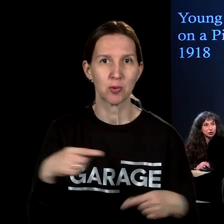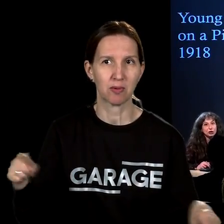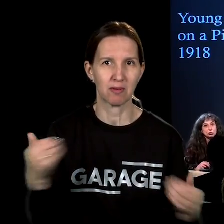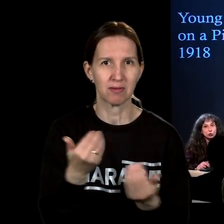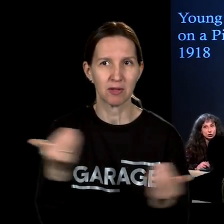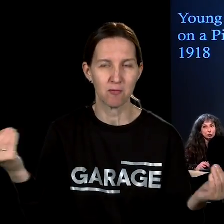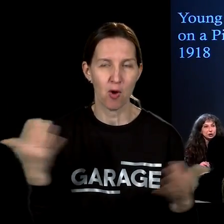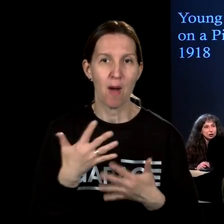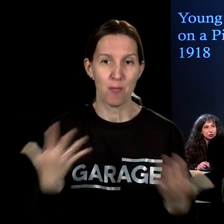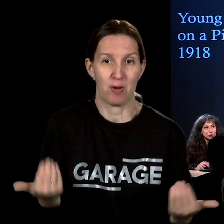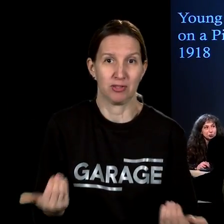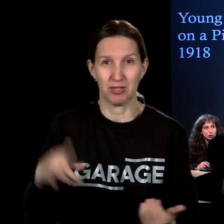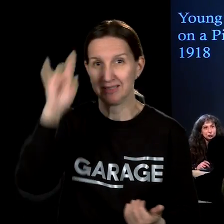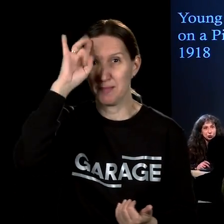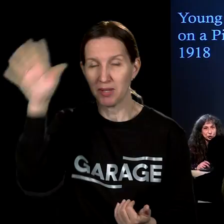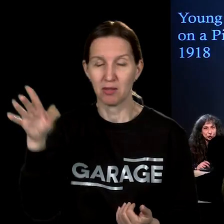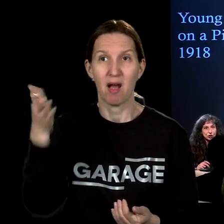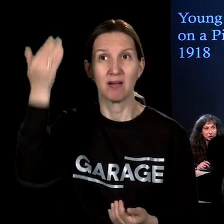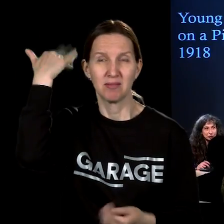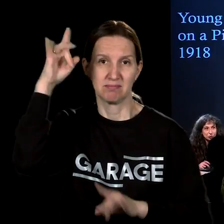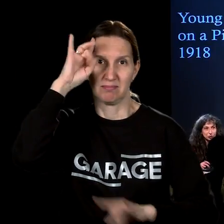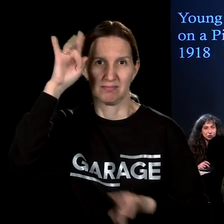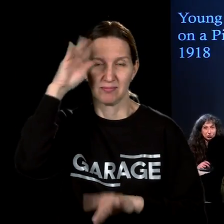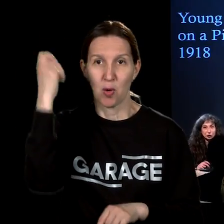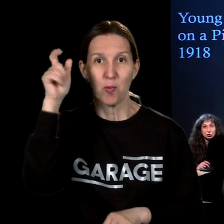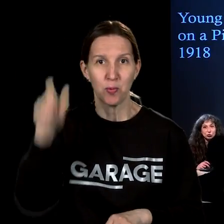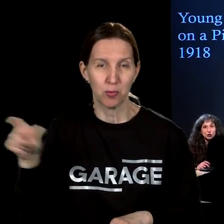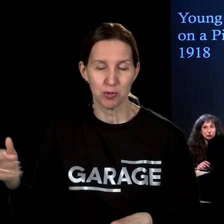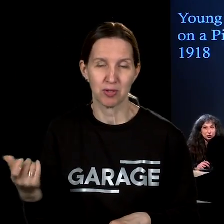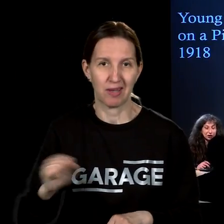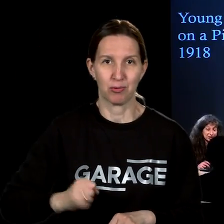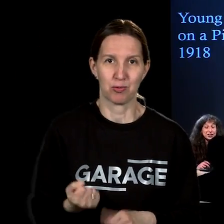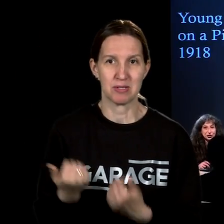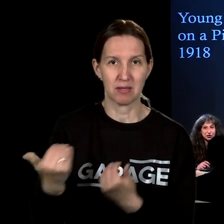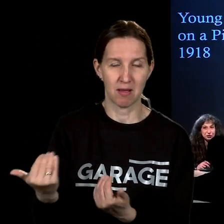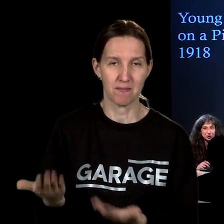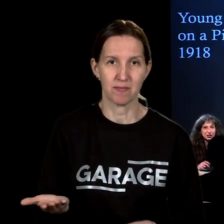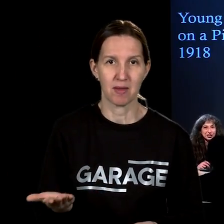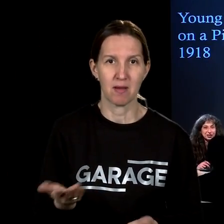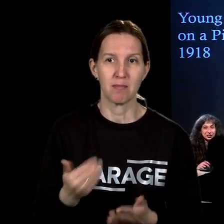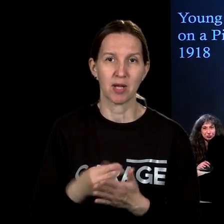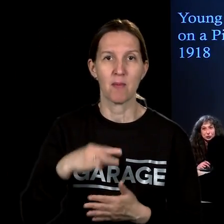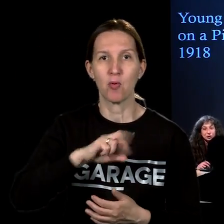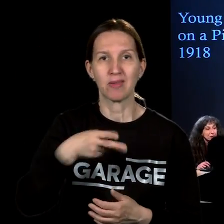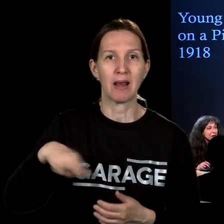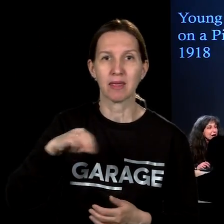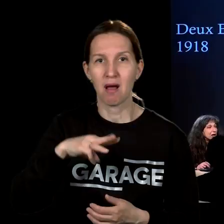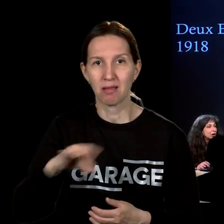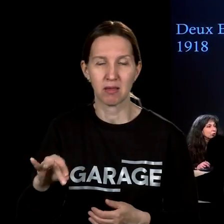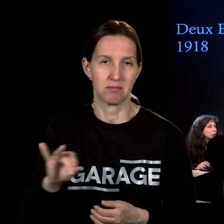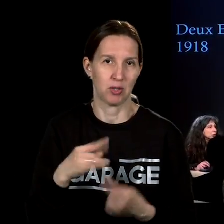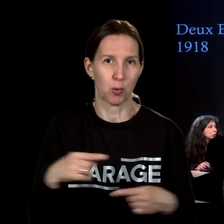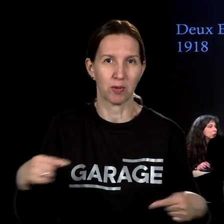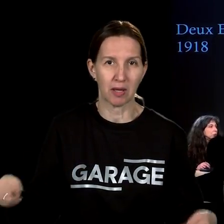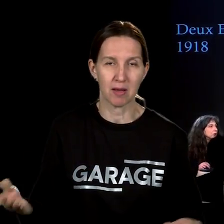чем его, так сказать, ныне более знаменитые, вечно бедствующие коллеги, вроде и друзья, и однокашники, как Модильяни или Хаим Сутин.